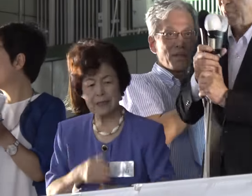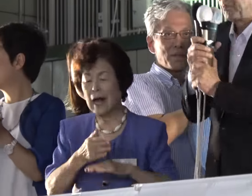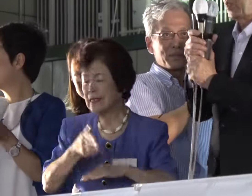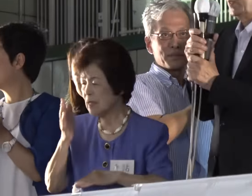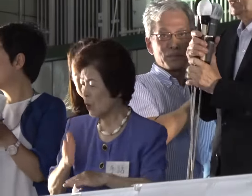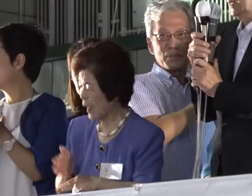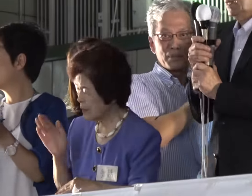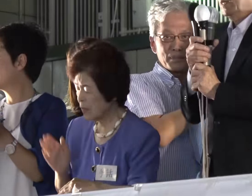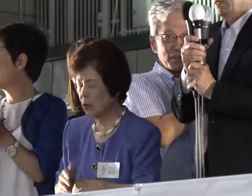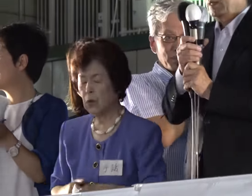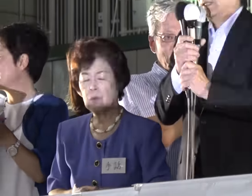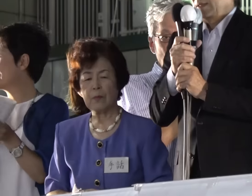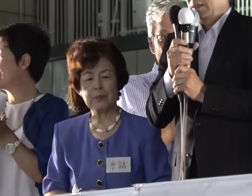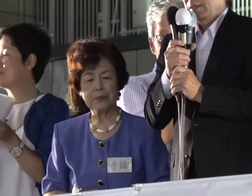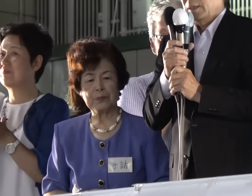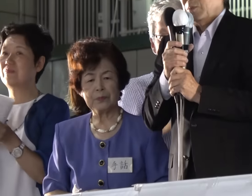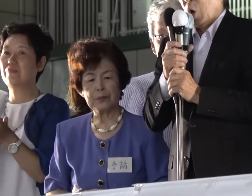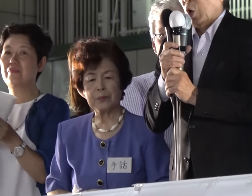がとう。